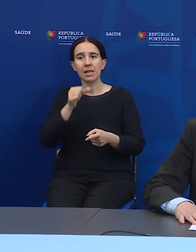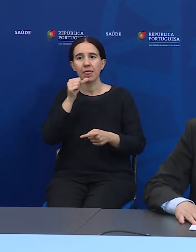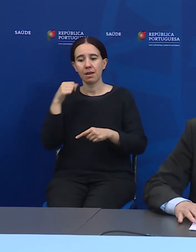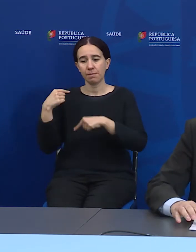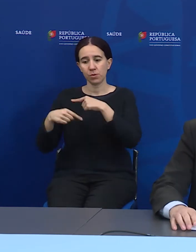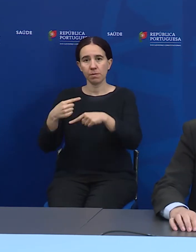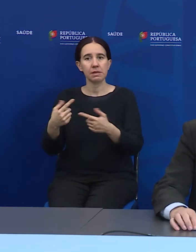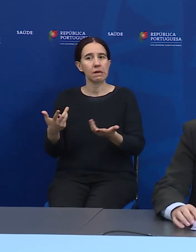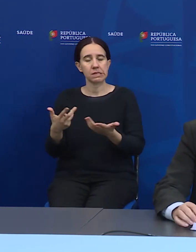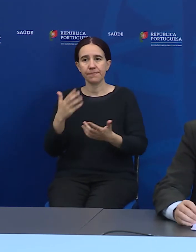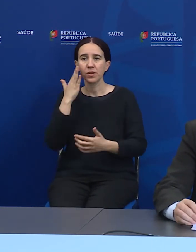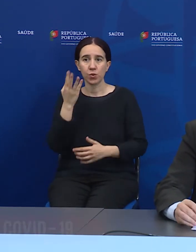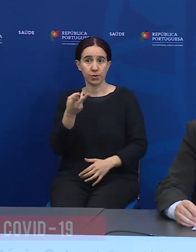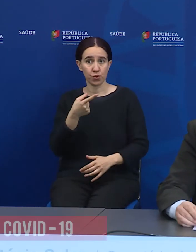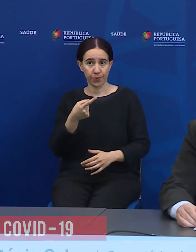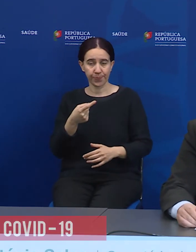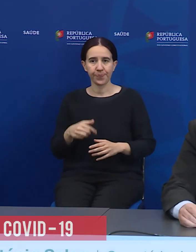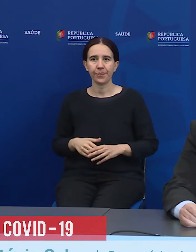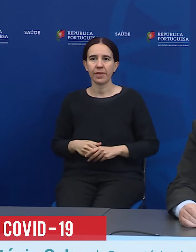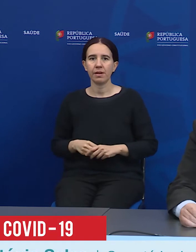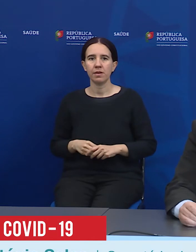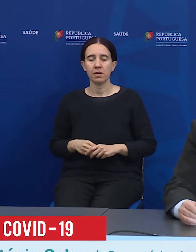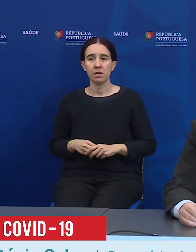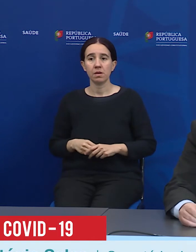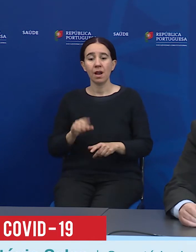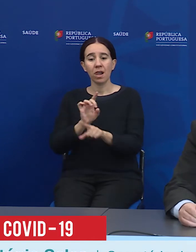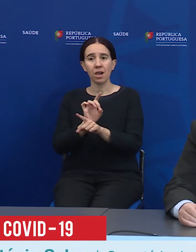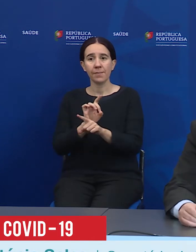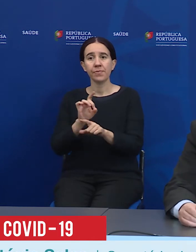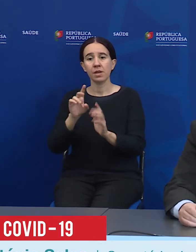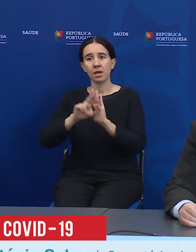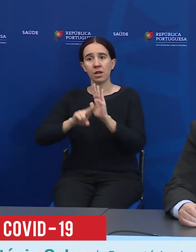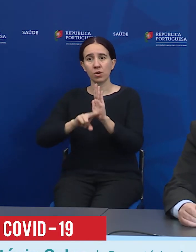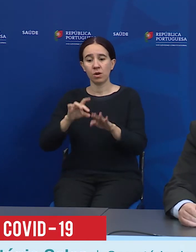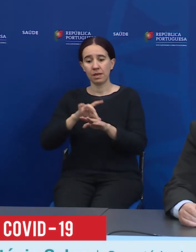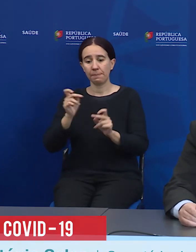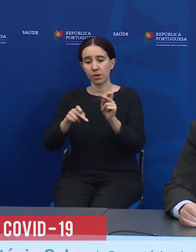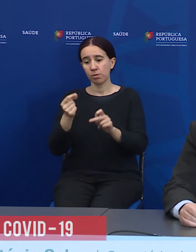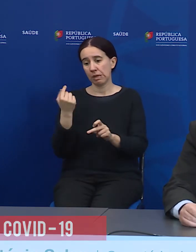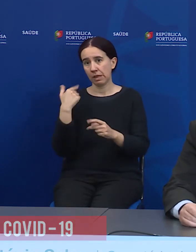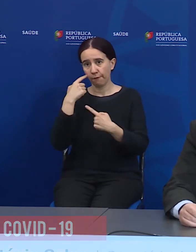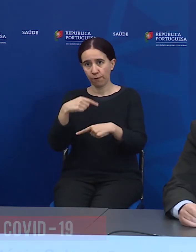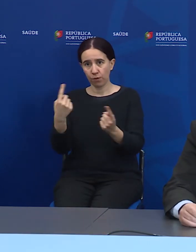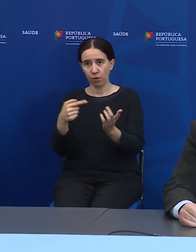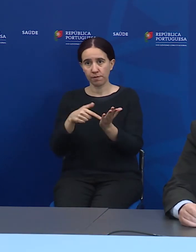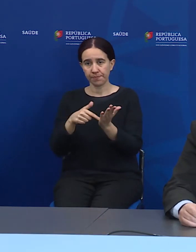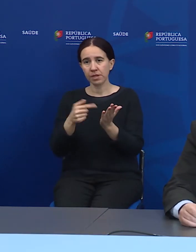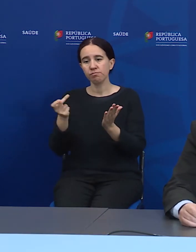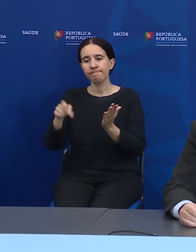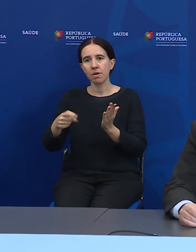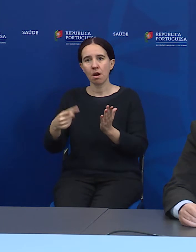habitualmente pelos números conforme o relatório epidemiológico emitido a pouco